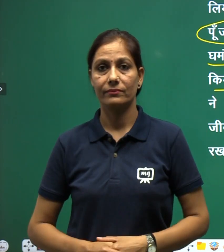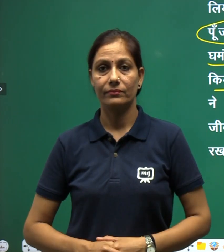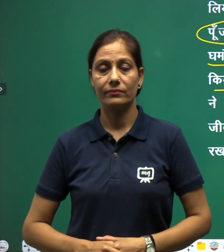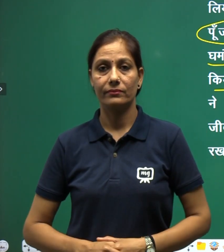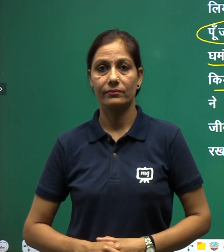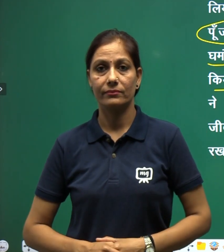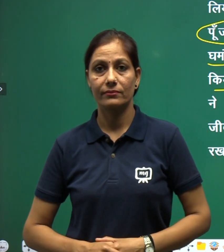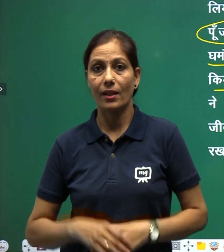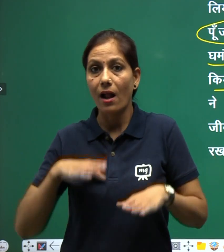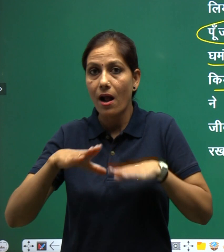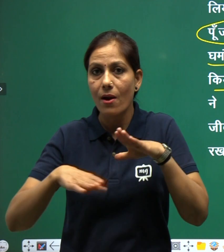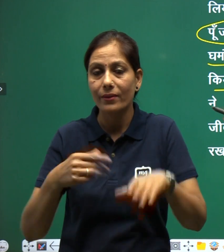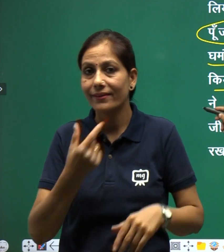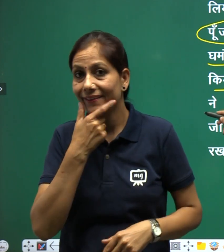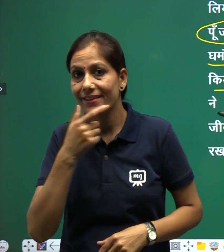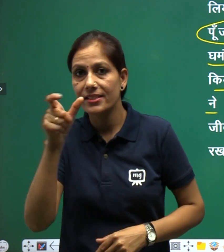चार्ली ने